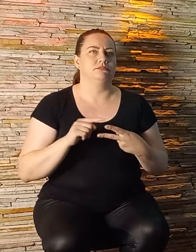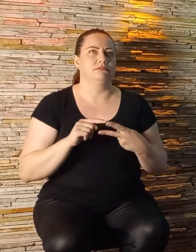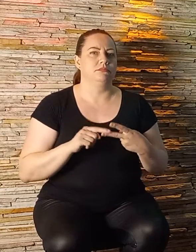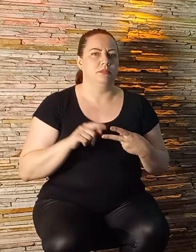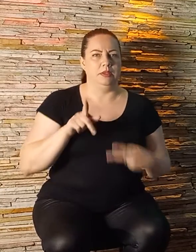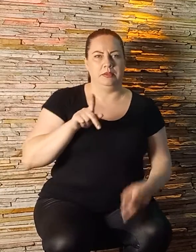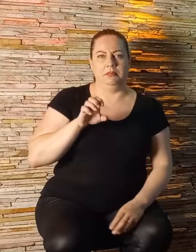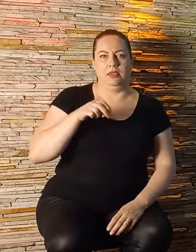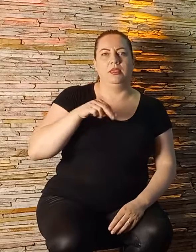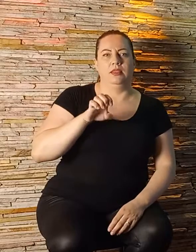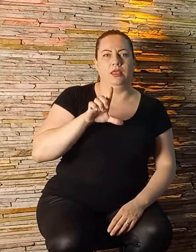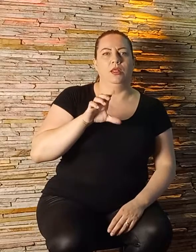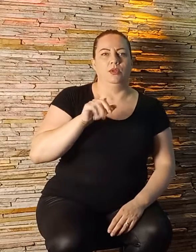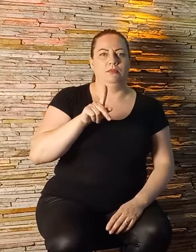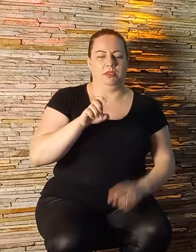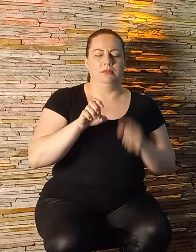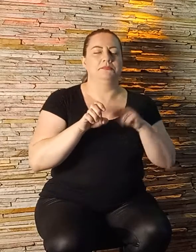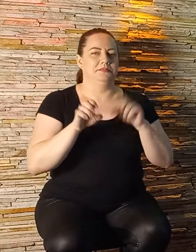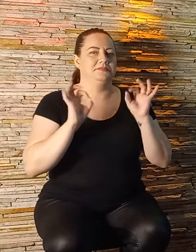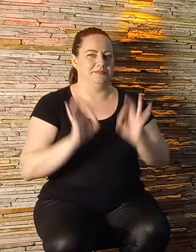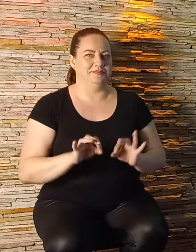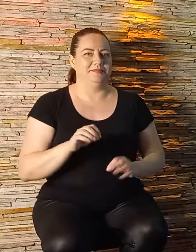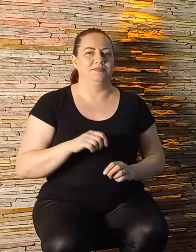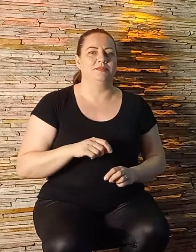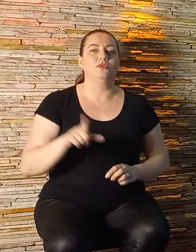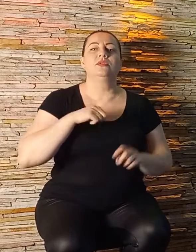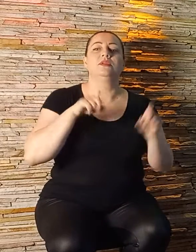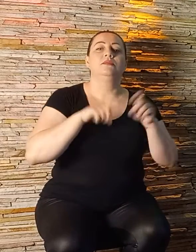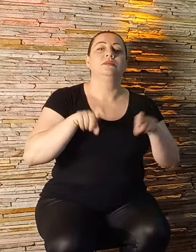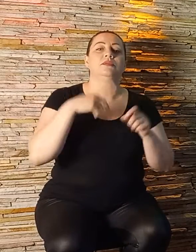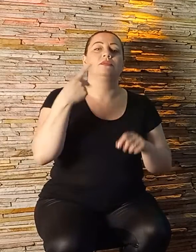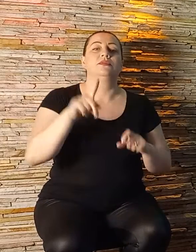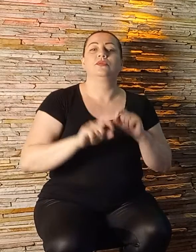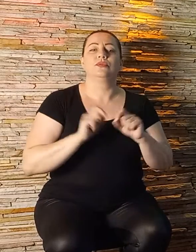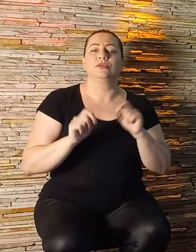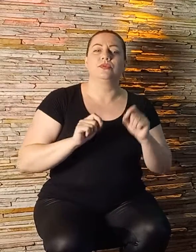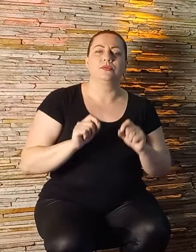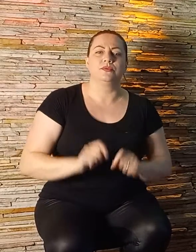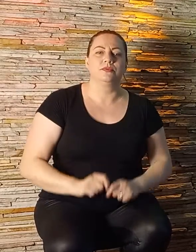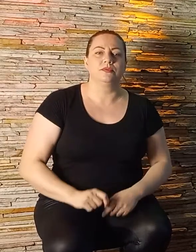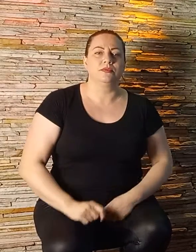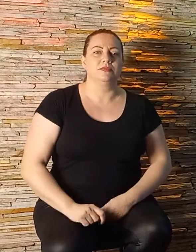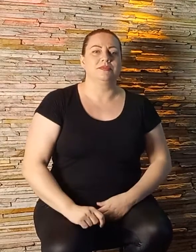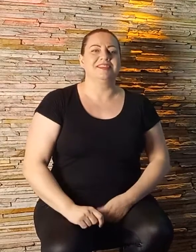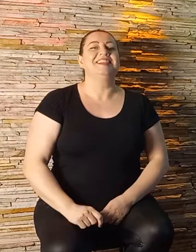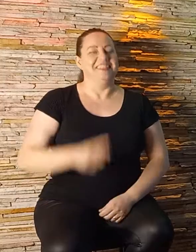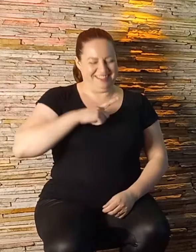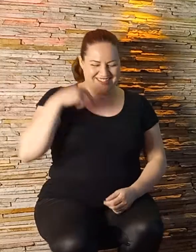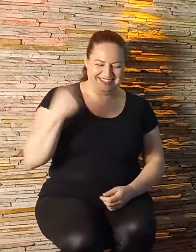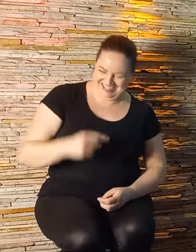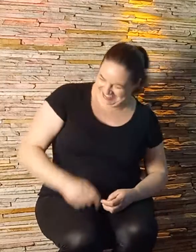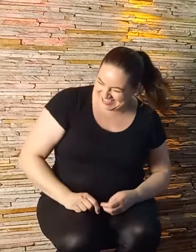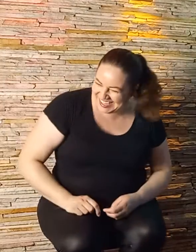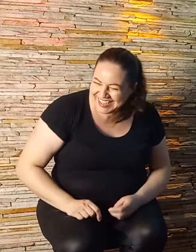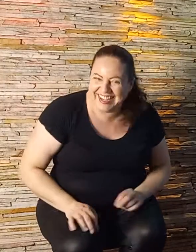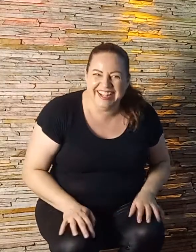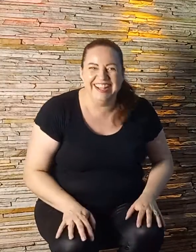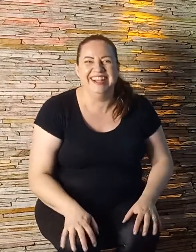nós temos Penélope Tá então vamos de panela que tu perguntou computador e não fazer